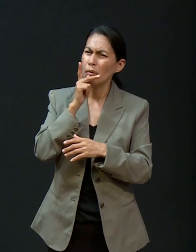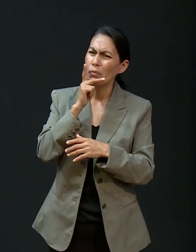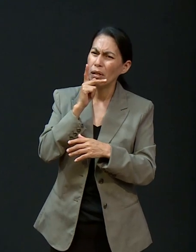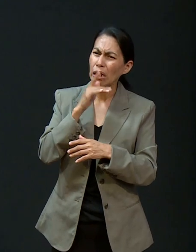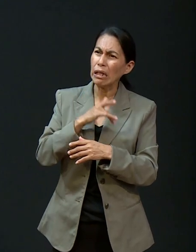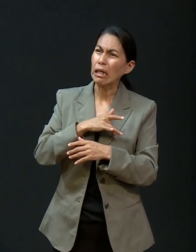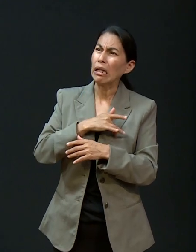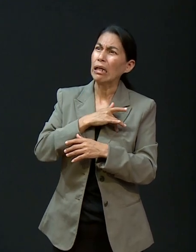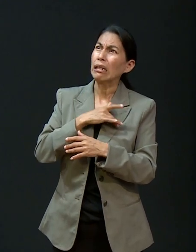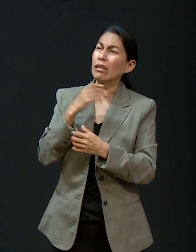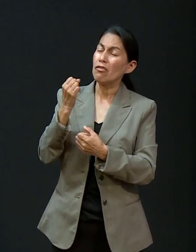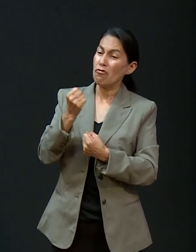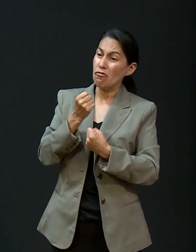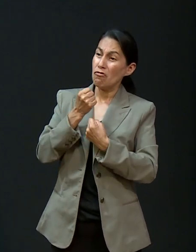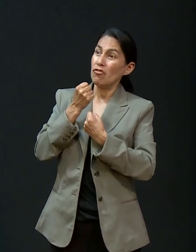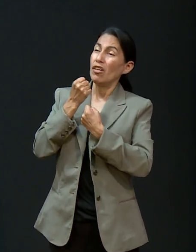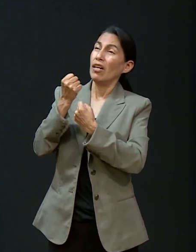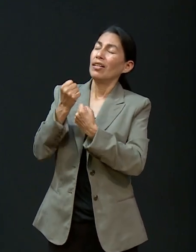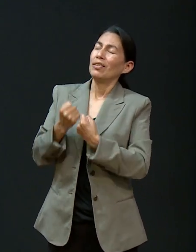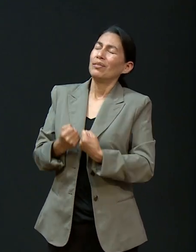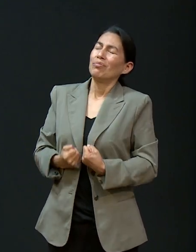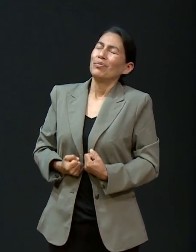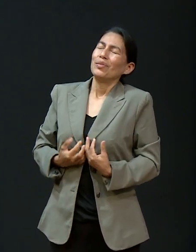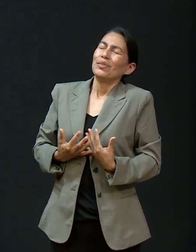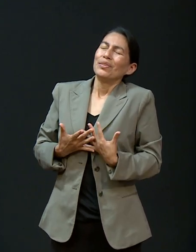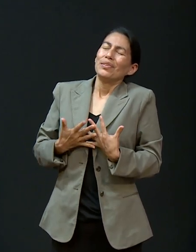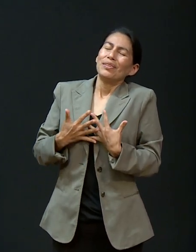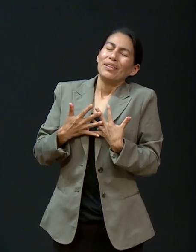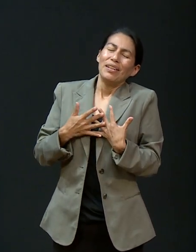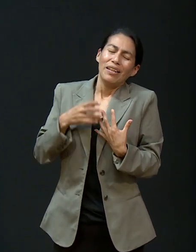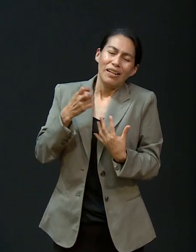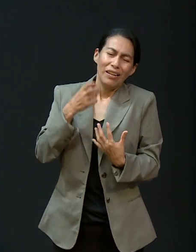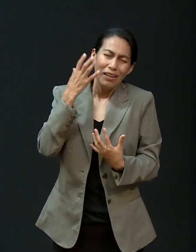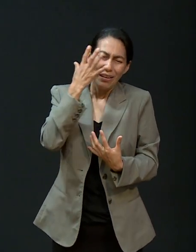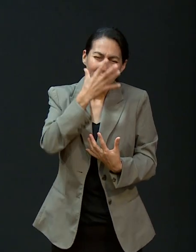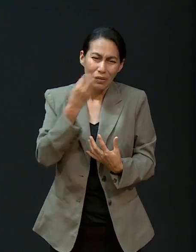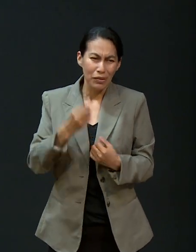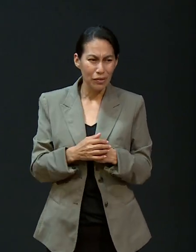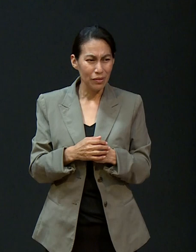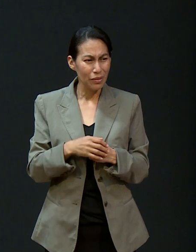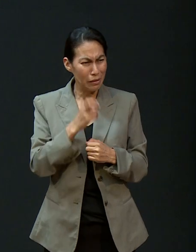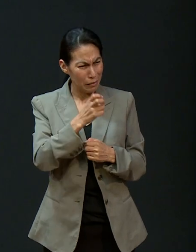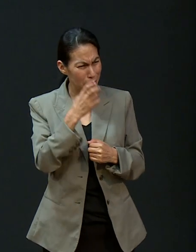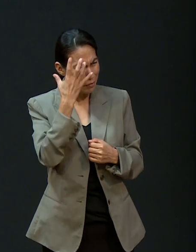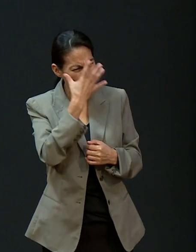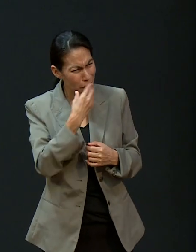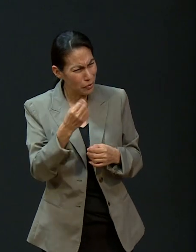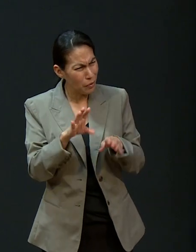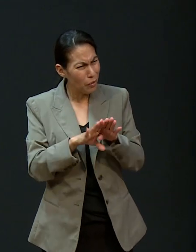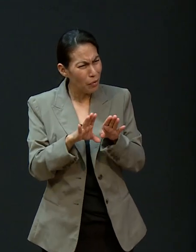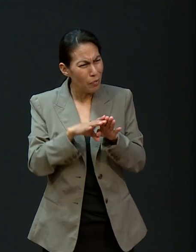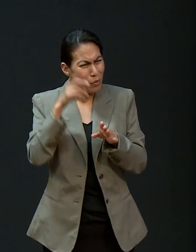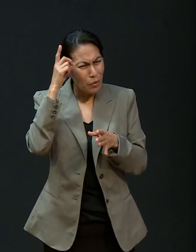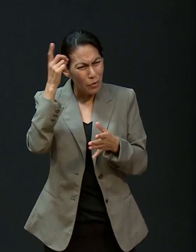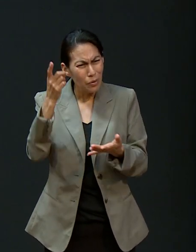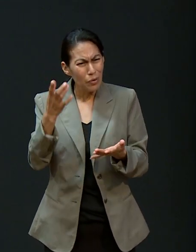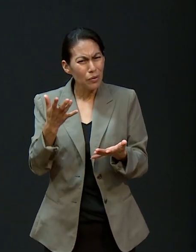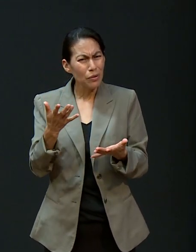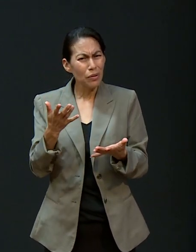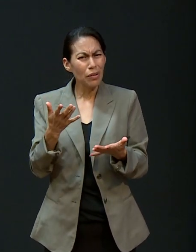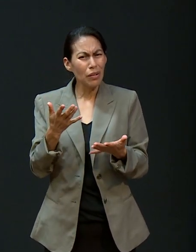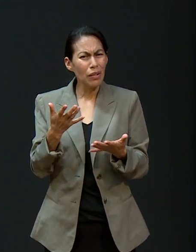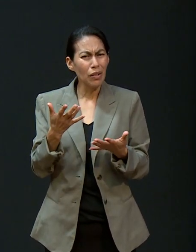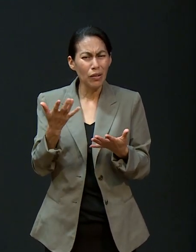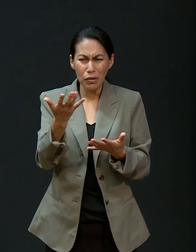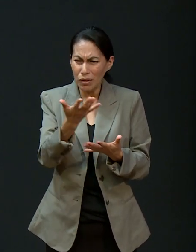papá, ¿cómo que entró una fuerza en mi cuerpo? Pues sí, pues sí, pues gloria a Dios. Qué maravilloso, ¿cómo actúa Dios a través del